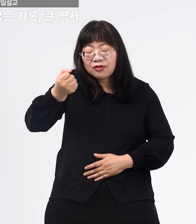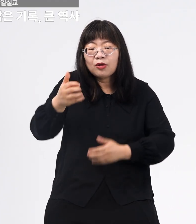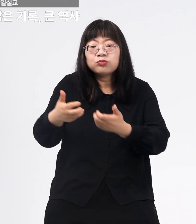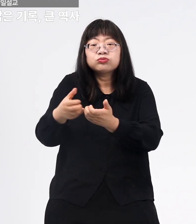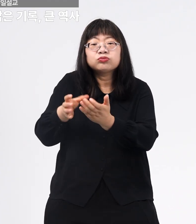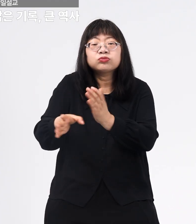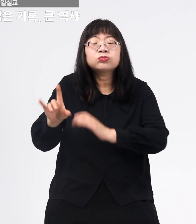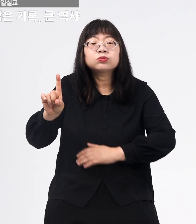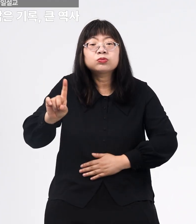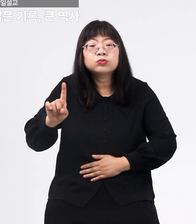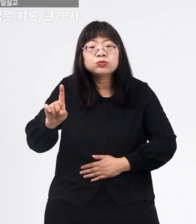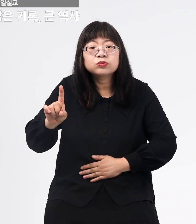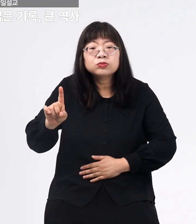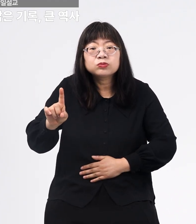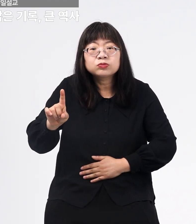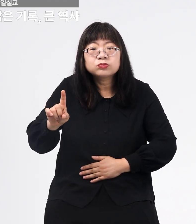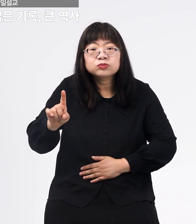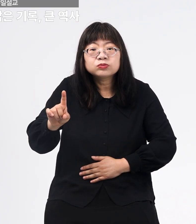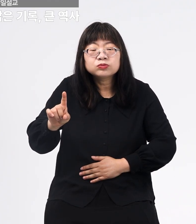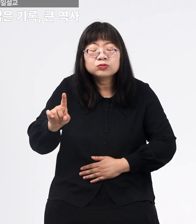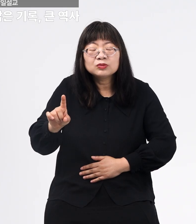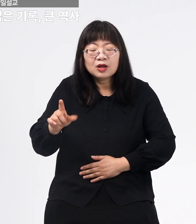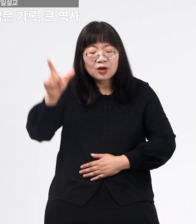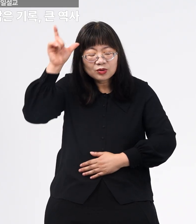하면 소모는 막대기입니다.